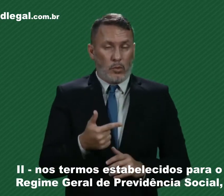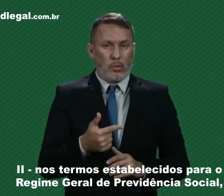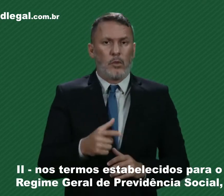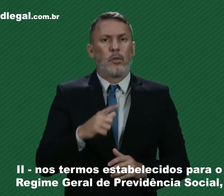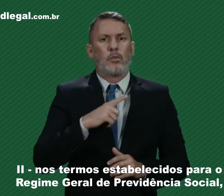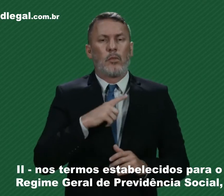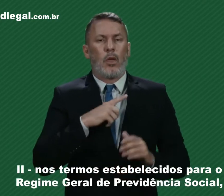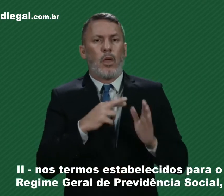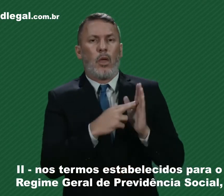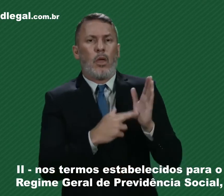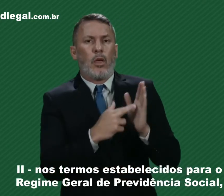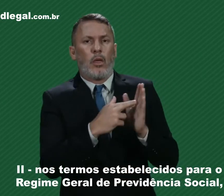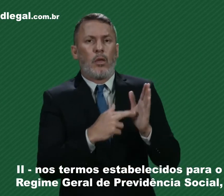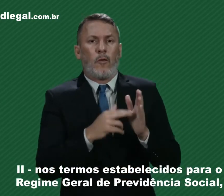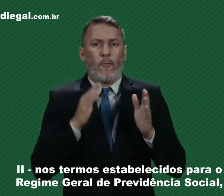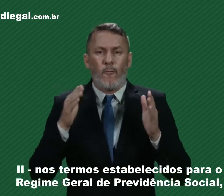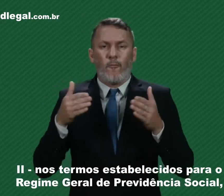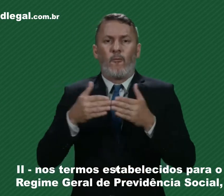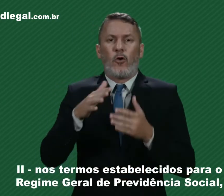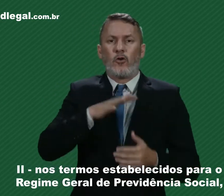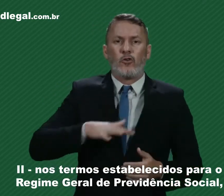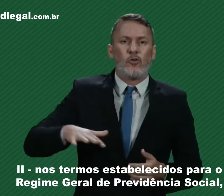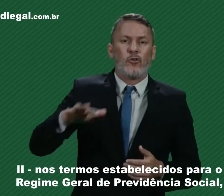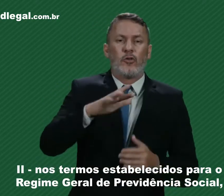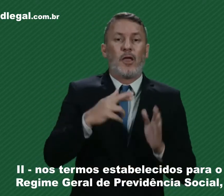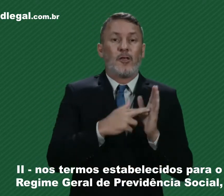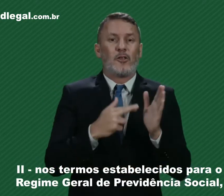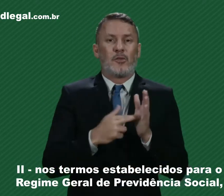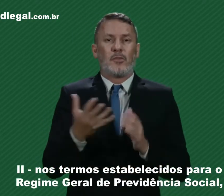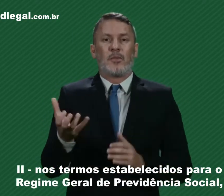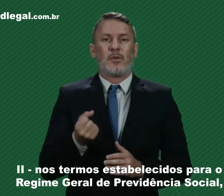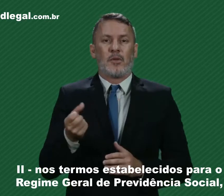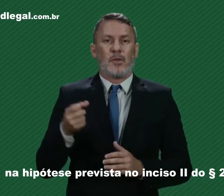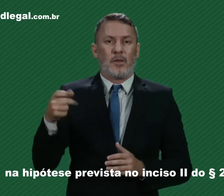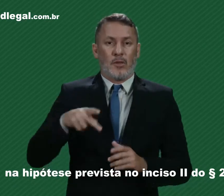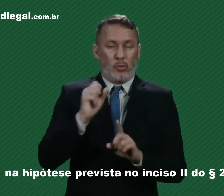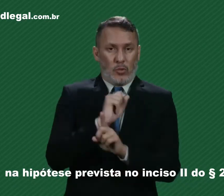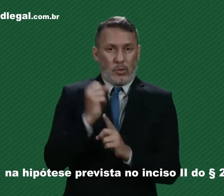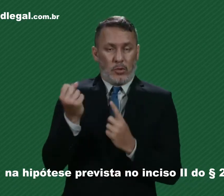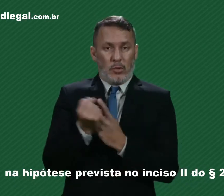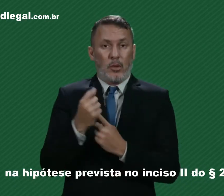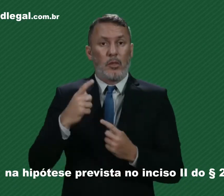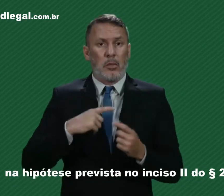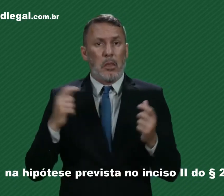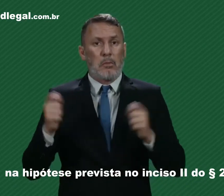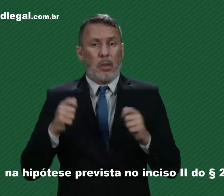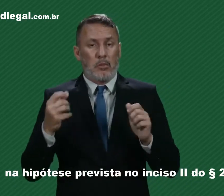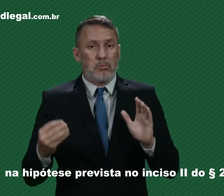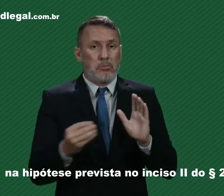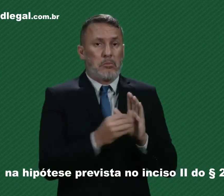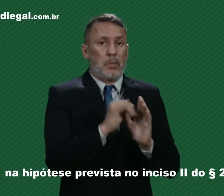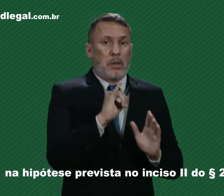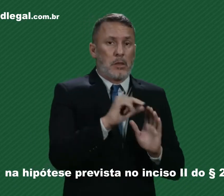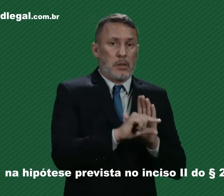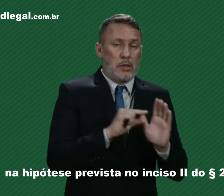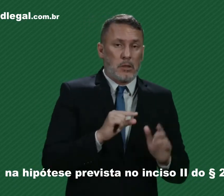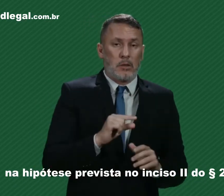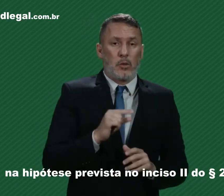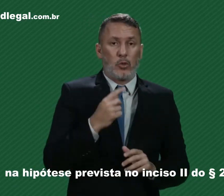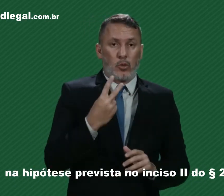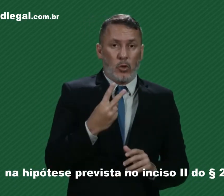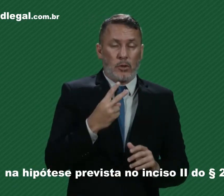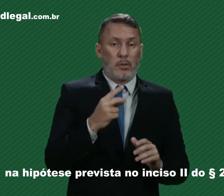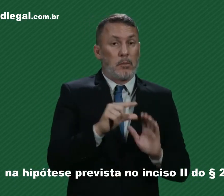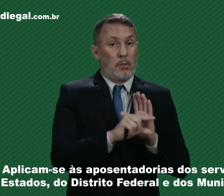Nos termos estabelecidos para o regime geral de previdência social, na hipótese prevista no inciso 2 do